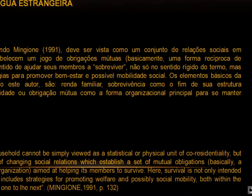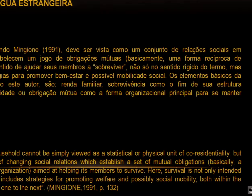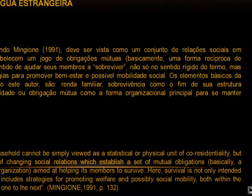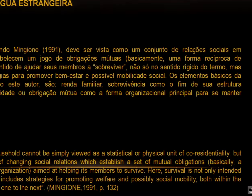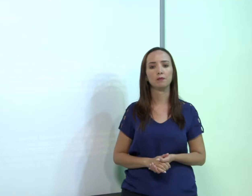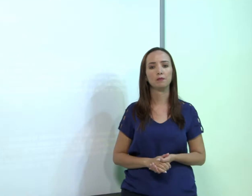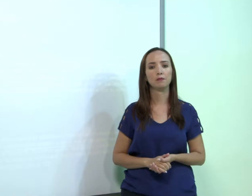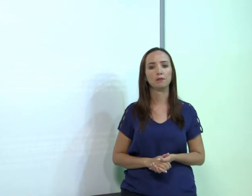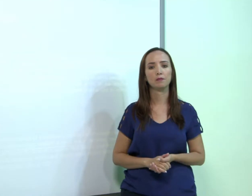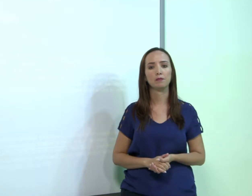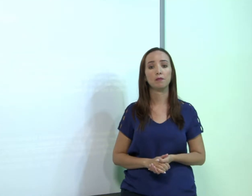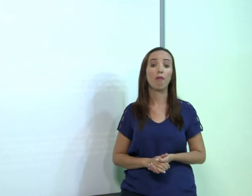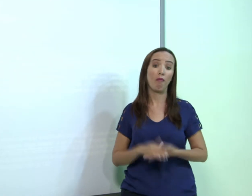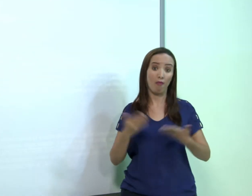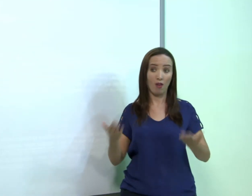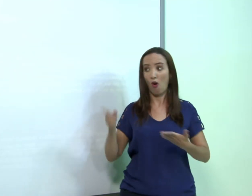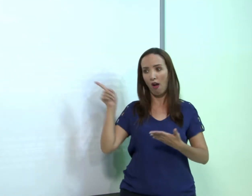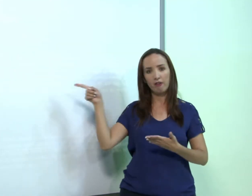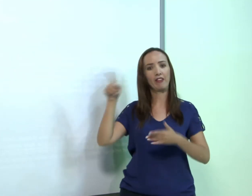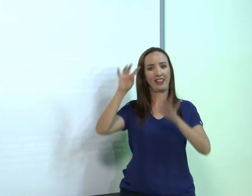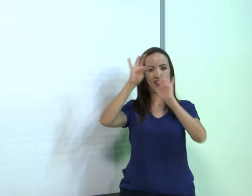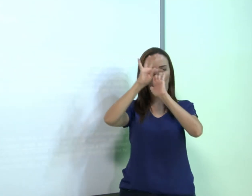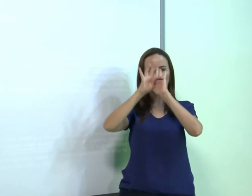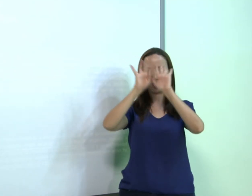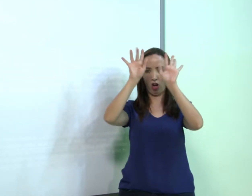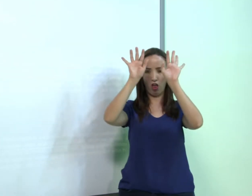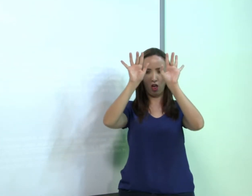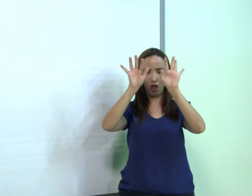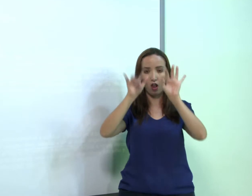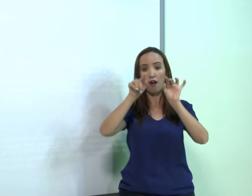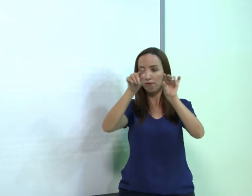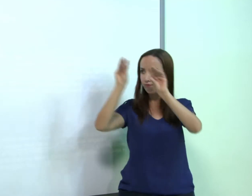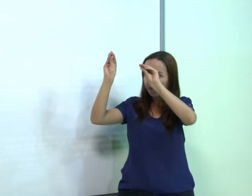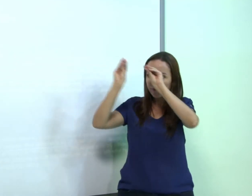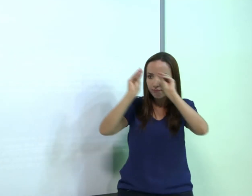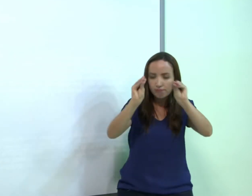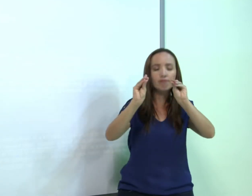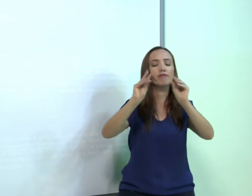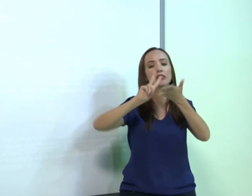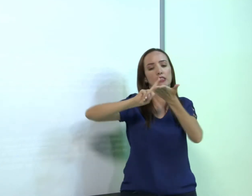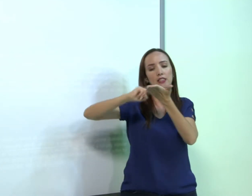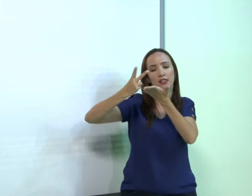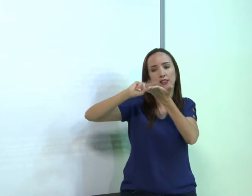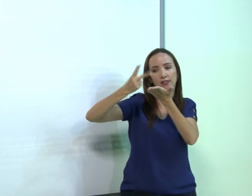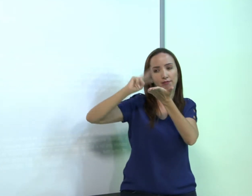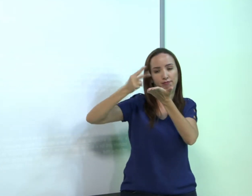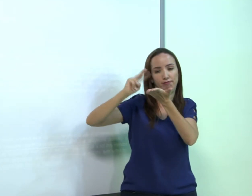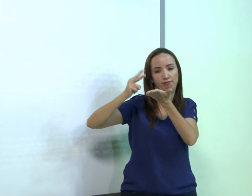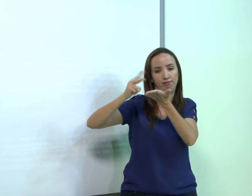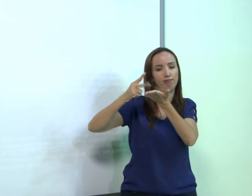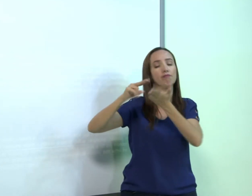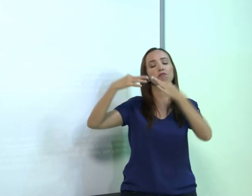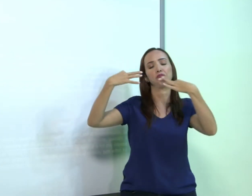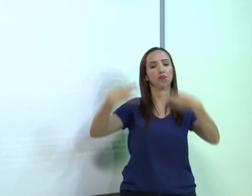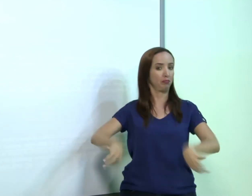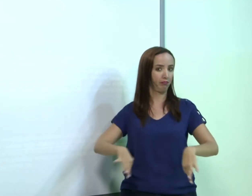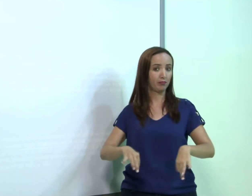Então, faça o texto, Depois faça a